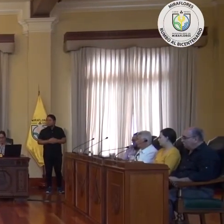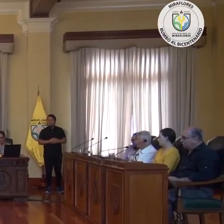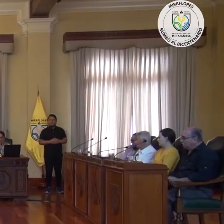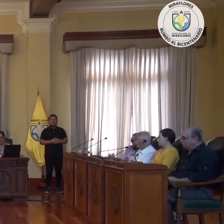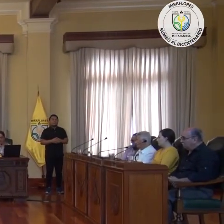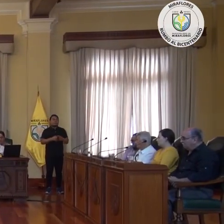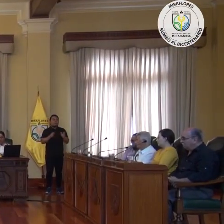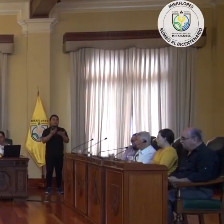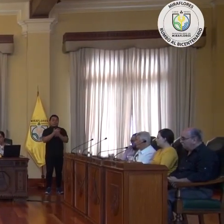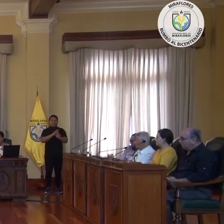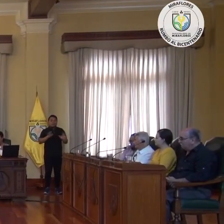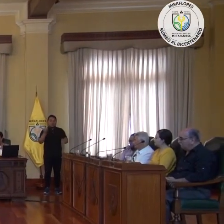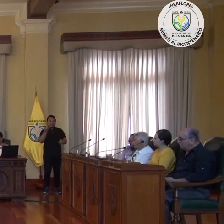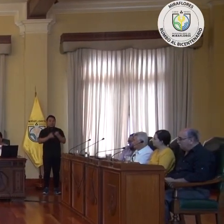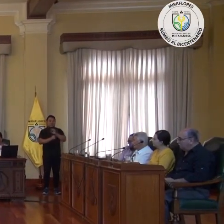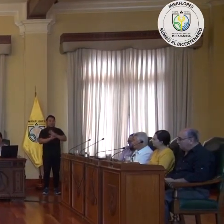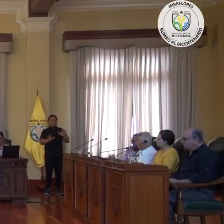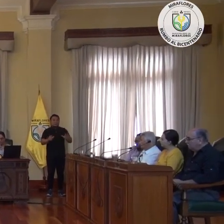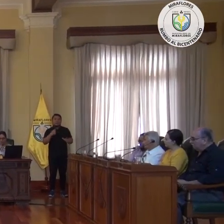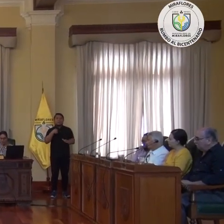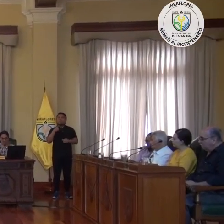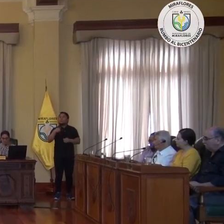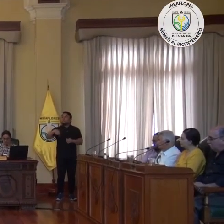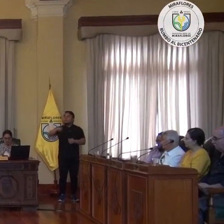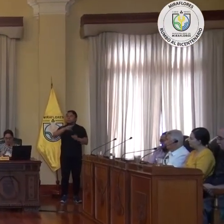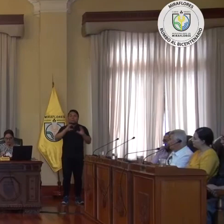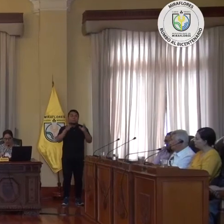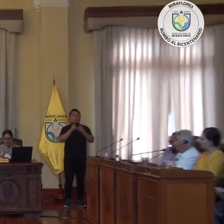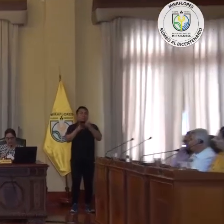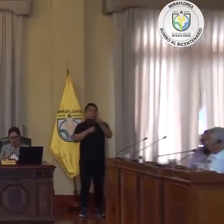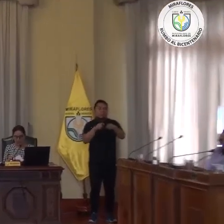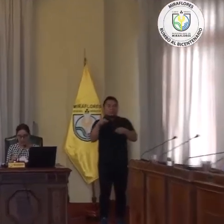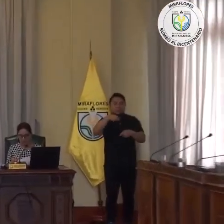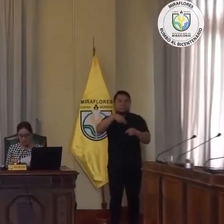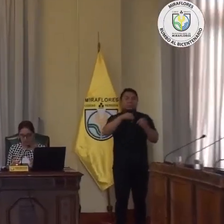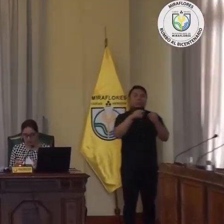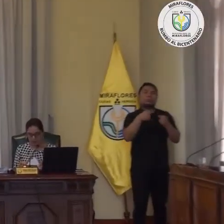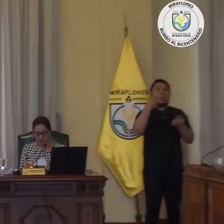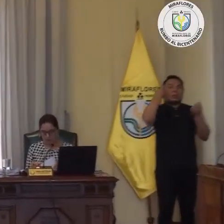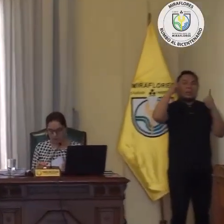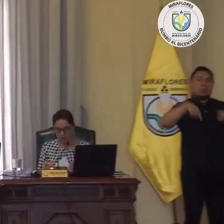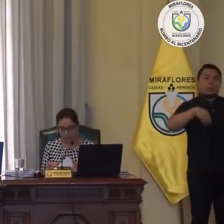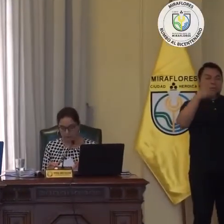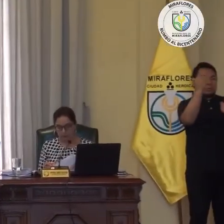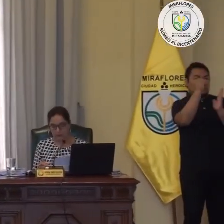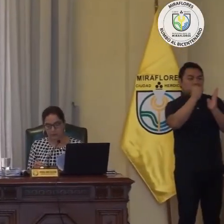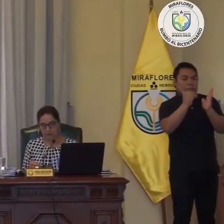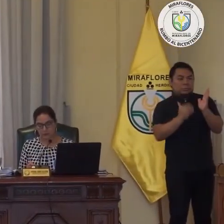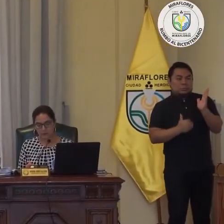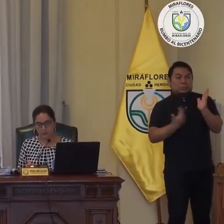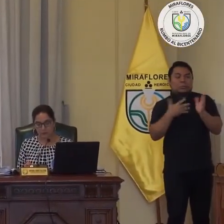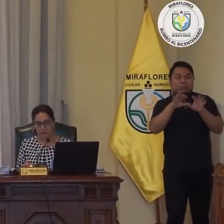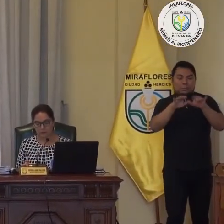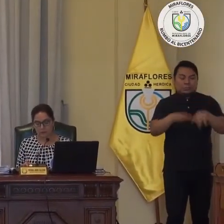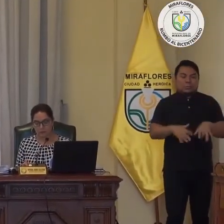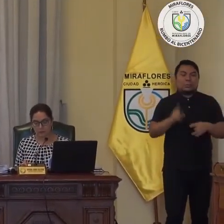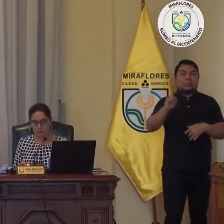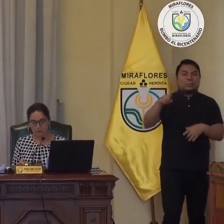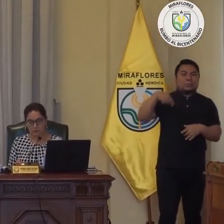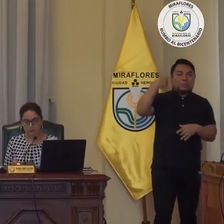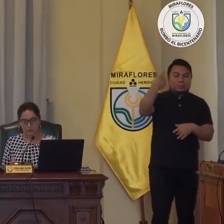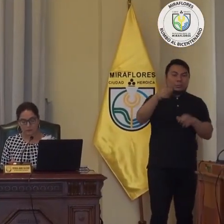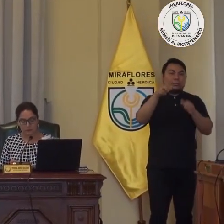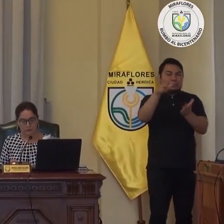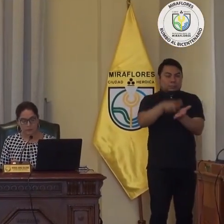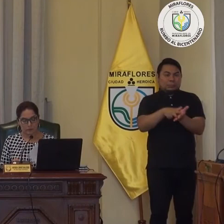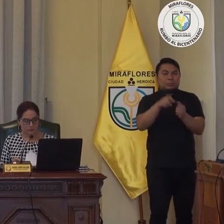No habiendo más puntos que tratar, se consulta al Pleno la dispensa de lectura y aprobación de actas para que entre en ejecución el acuerdo adoptado el día